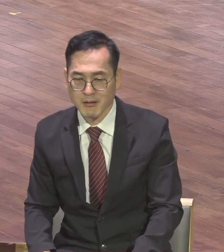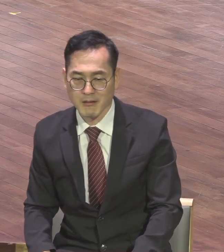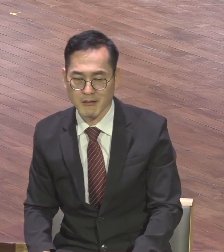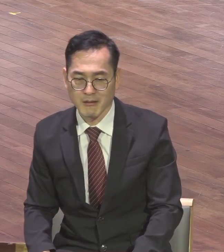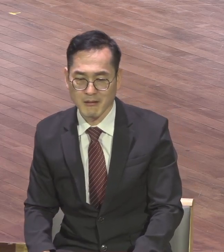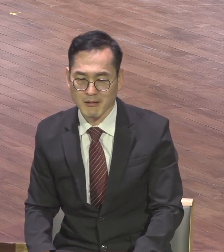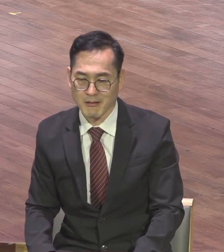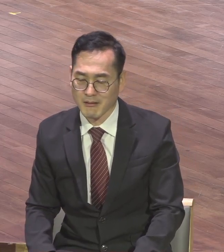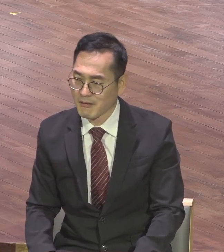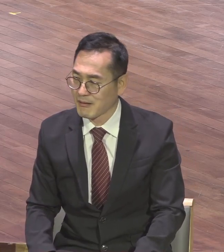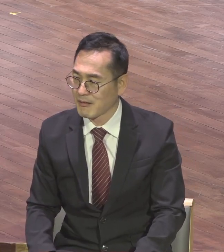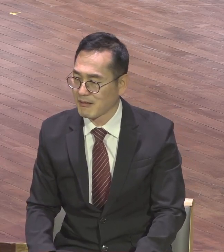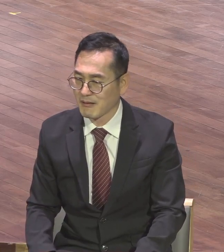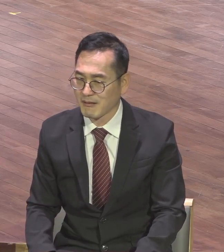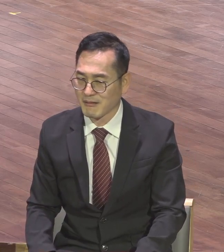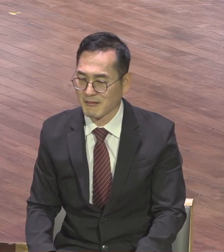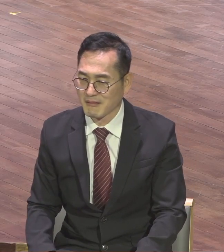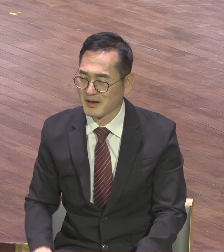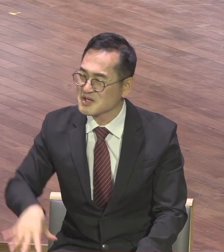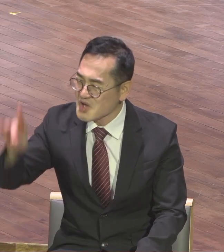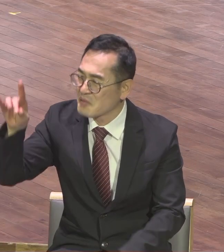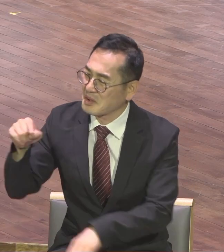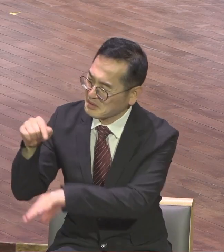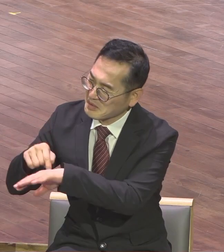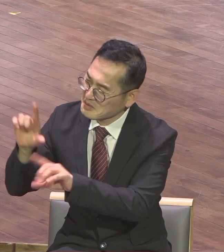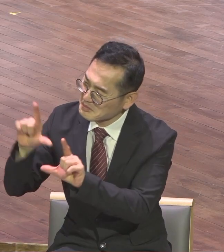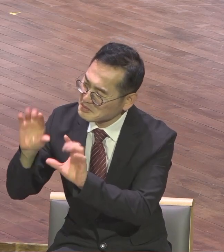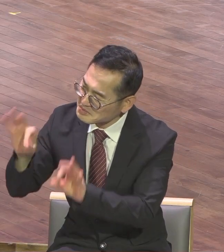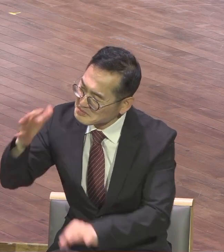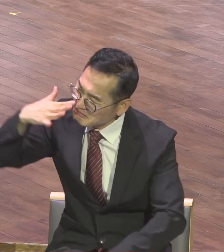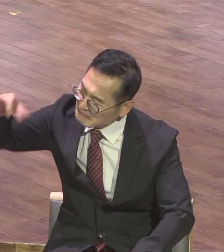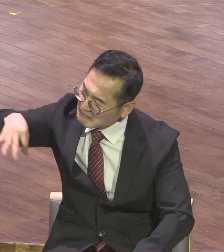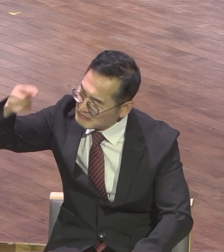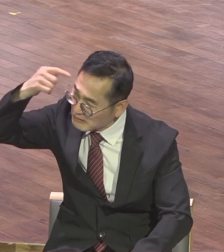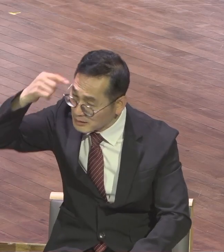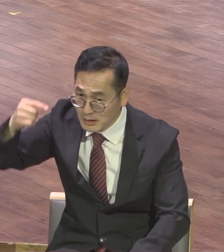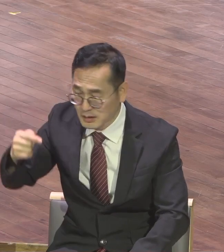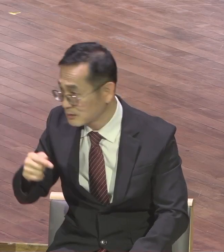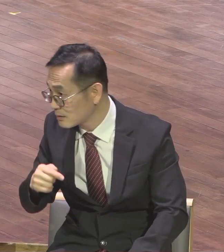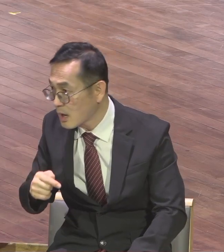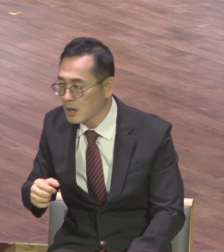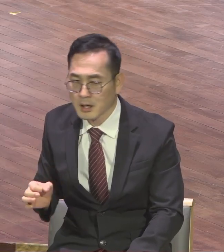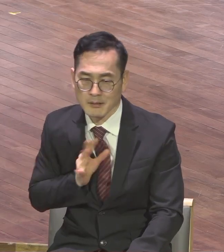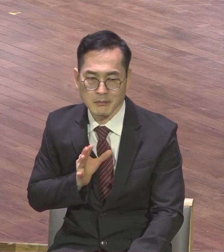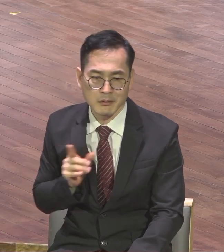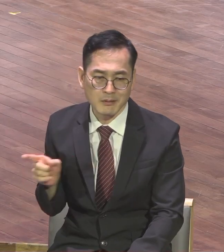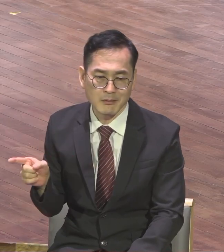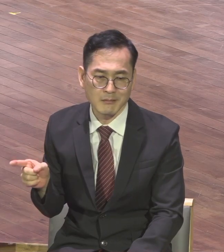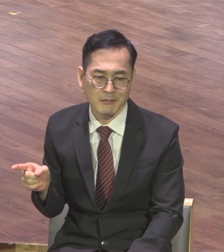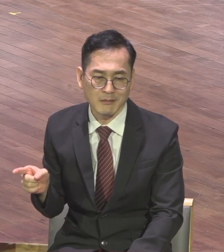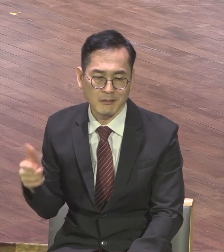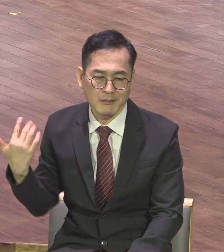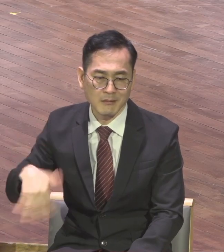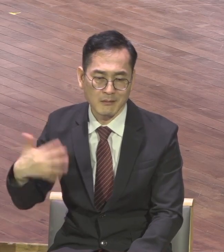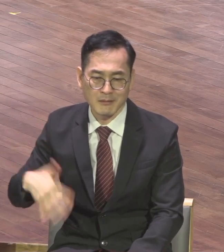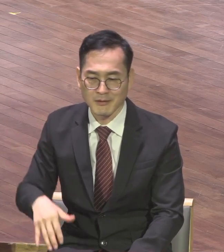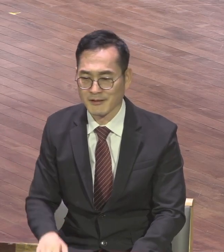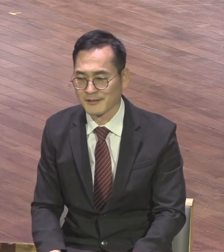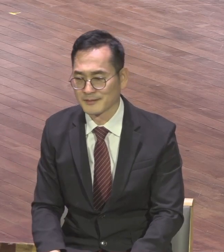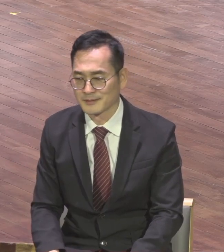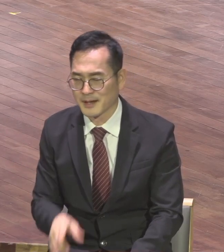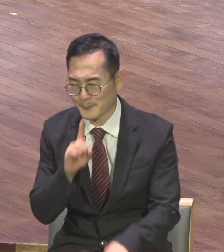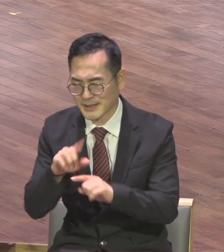야, 그러니 이산필하라 저 땅까지 어떻게 우리 망대를 세우겠어요? 하나님이 다 아시고 다